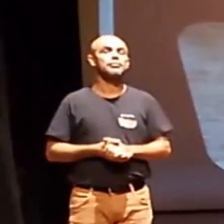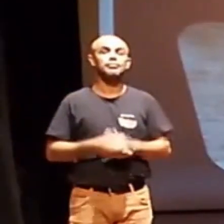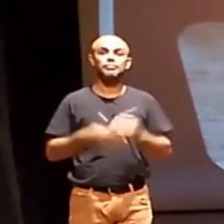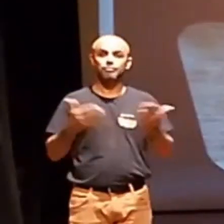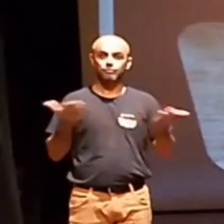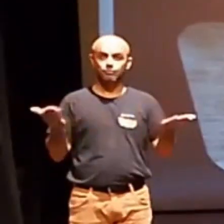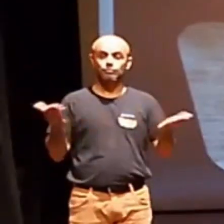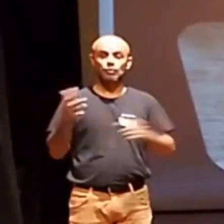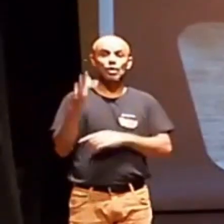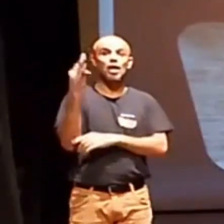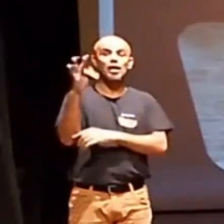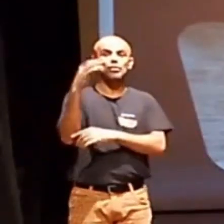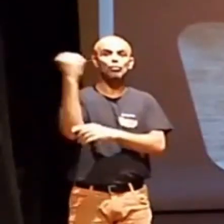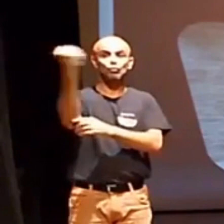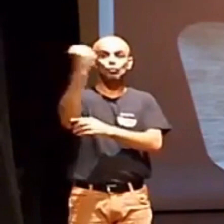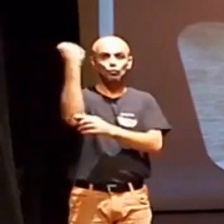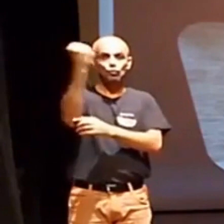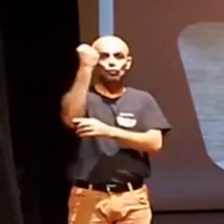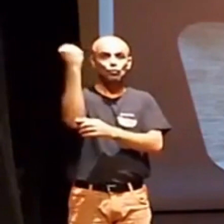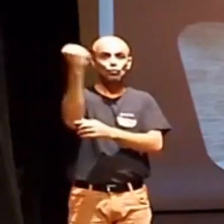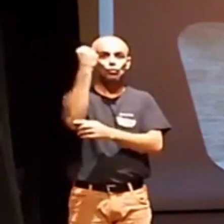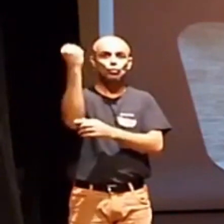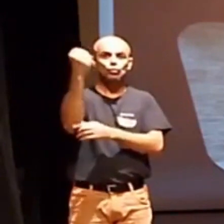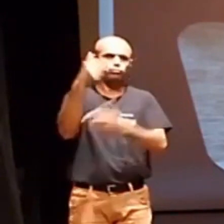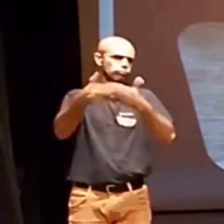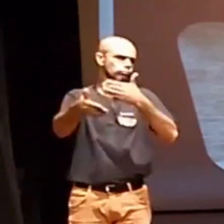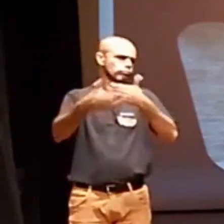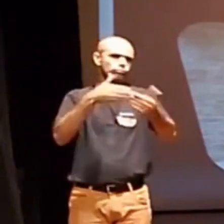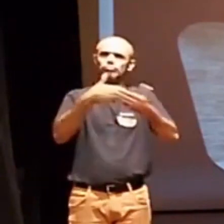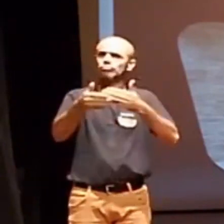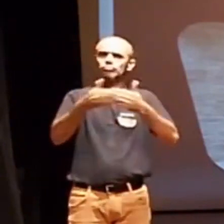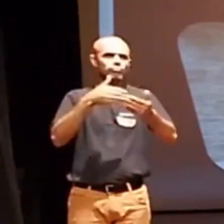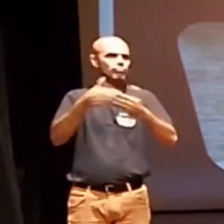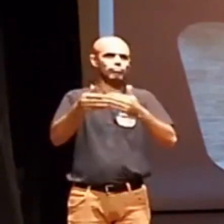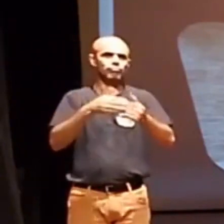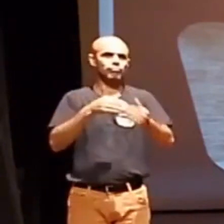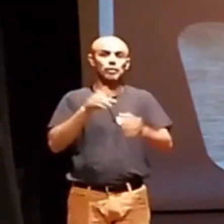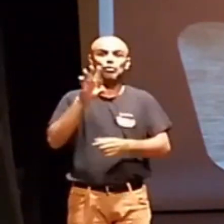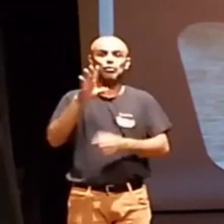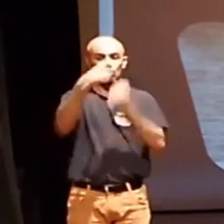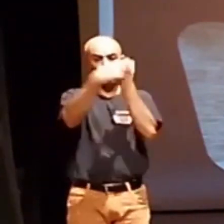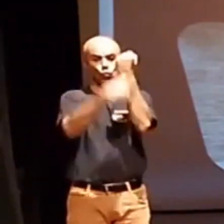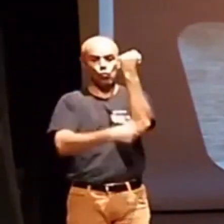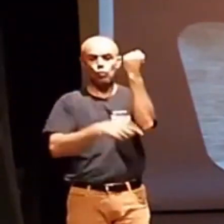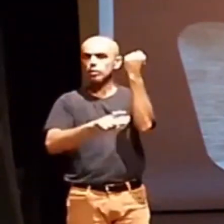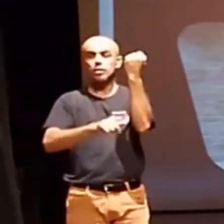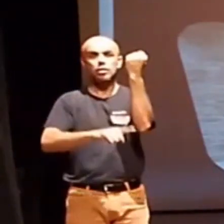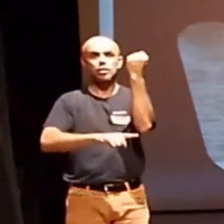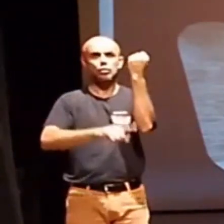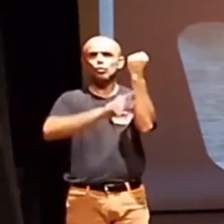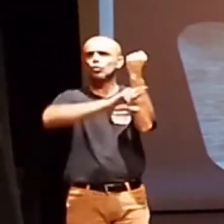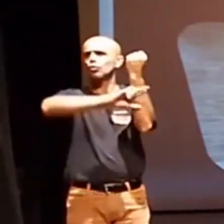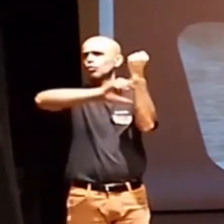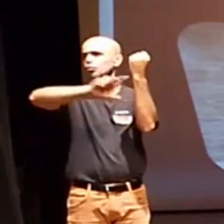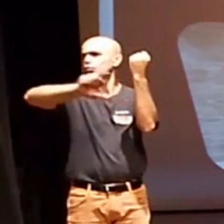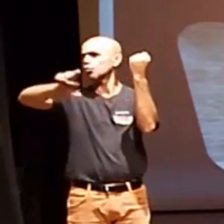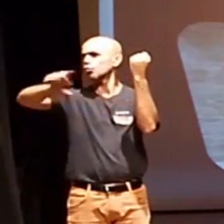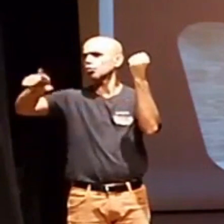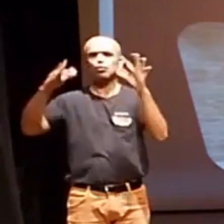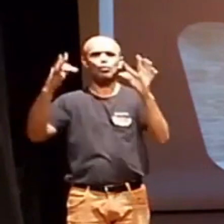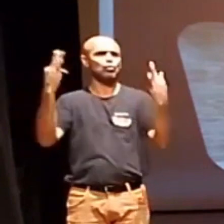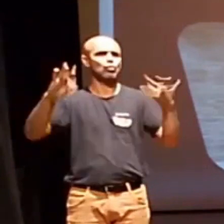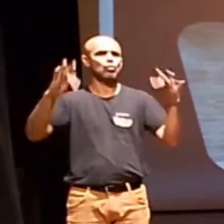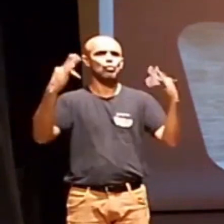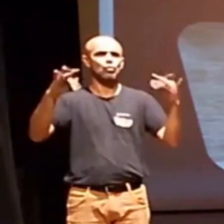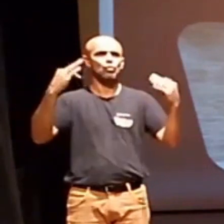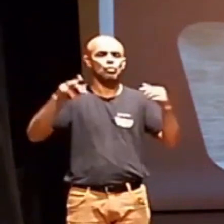Então, a dor crônica, seja ela qual for, e aí eu não estou falando só de coluna, eu estou falando de todo tipo de dor que